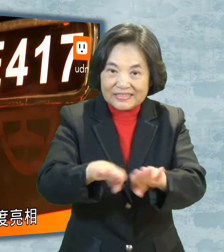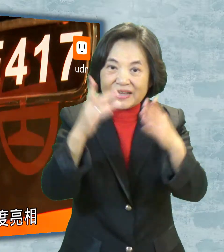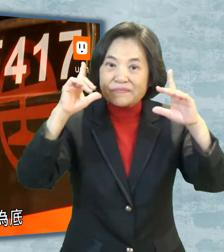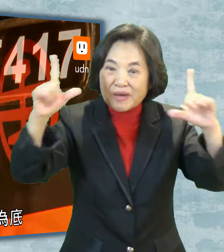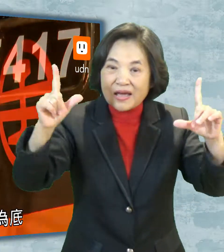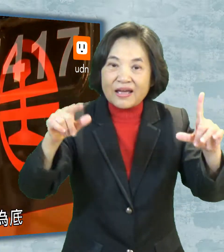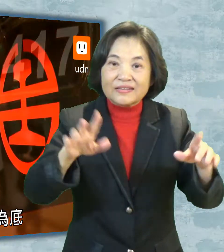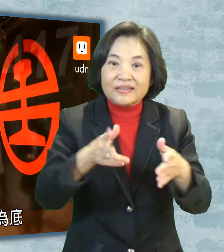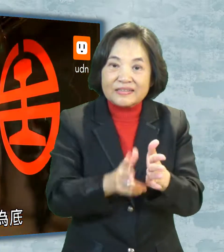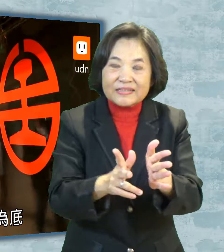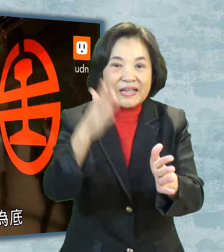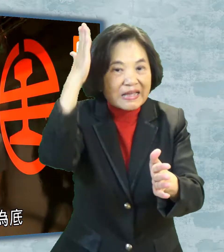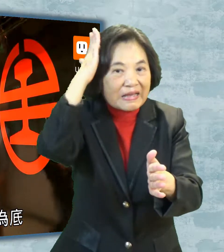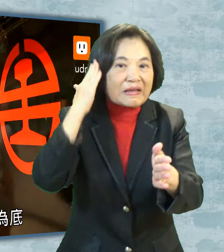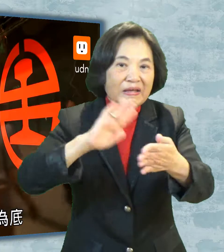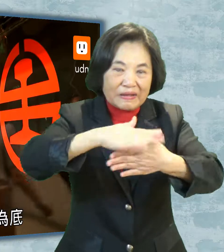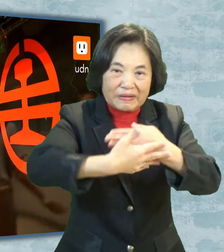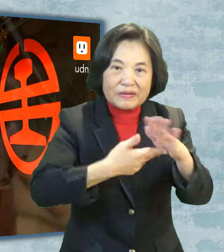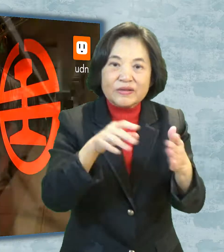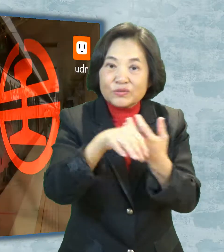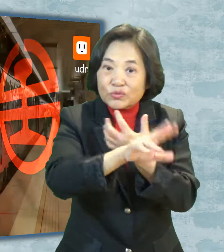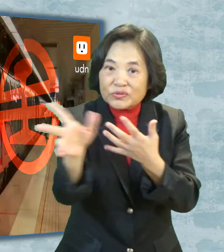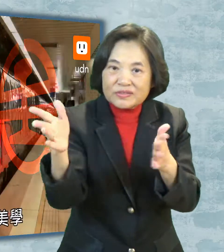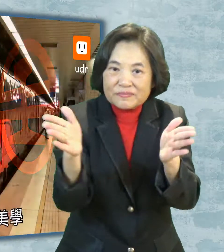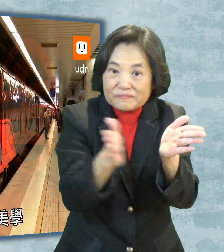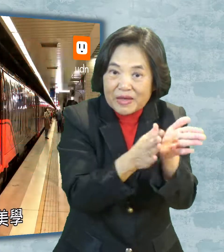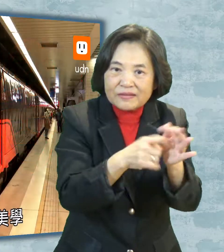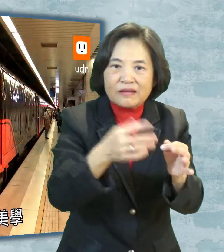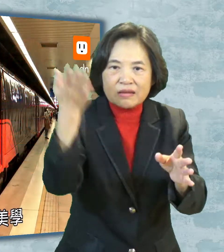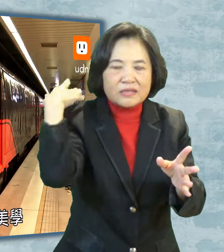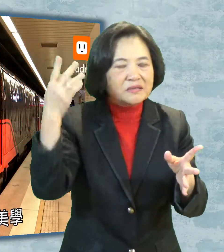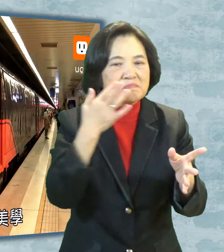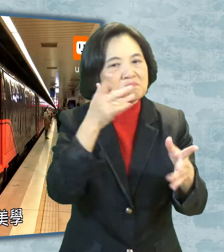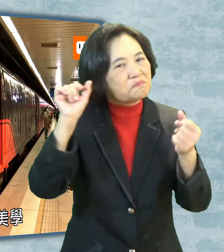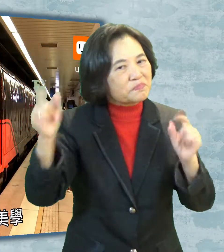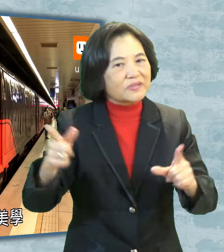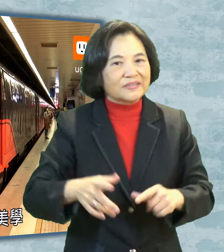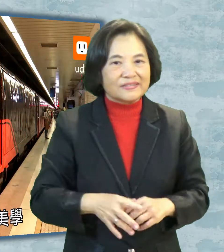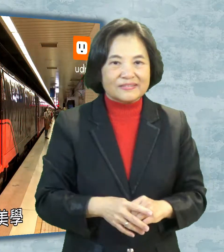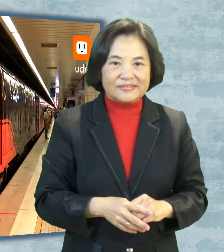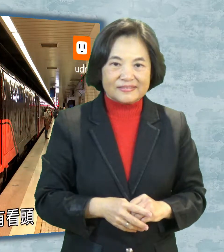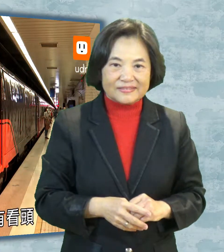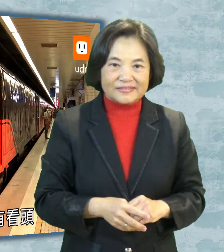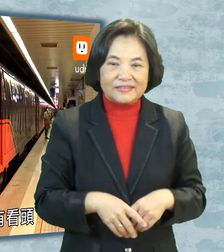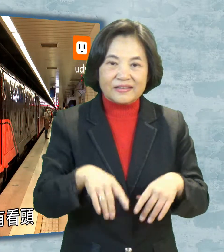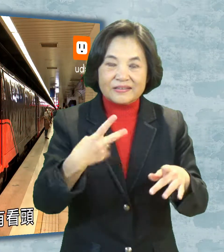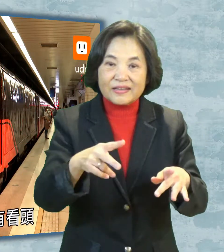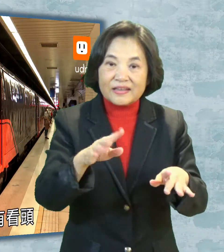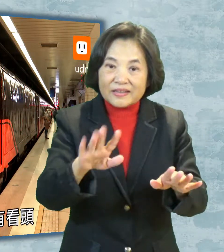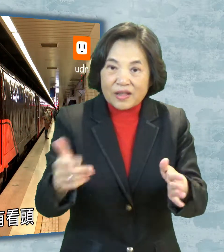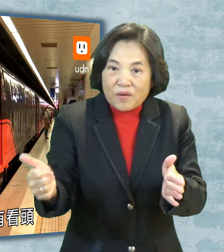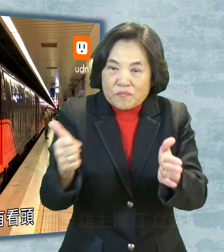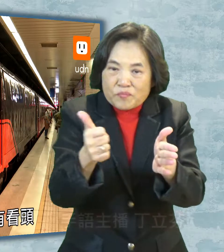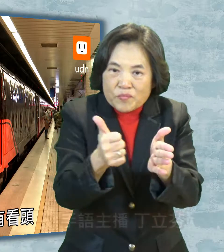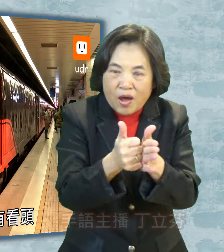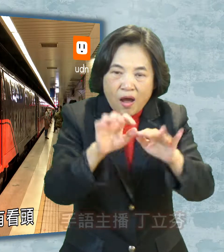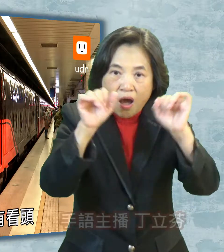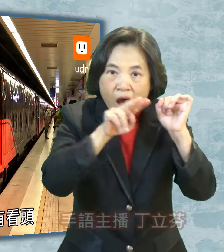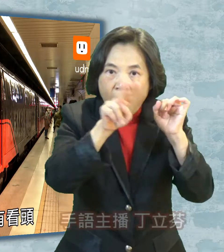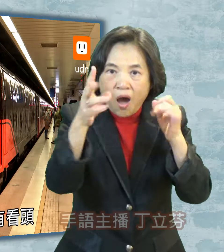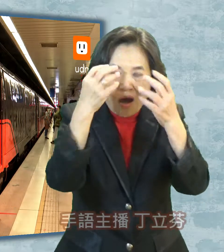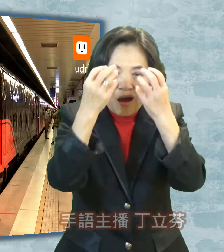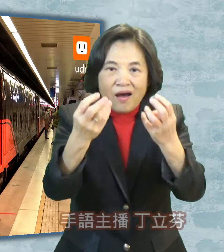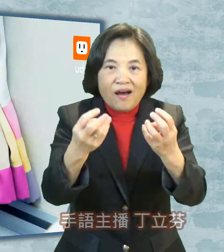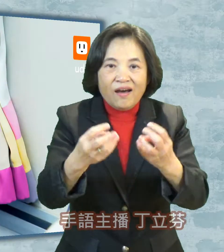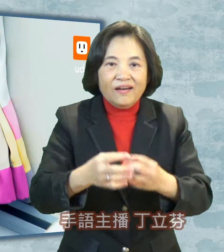天首都亮相，这是台铁以黑色为底，橘色相间，跳脱以往的台铁美学。然而上车之后